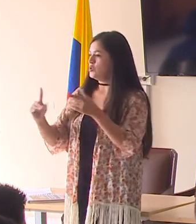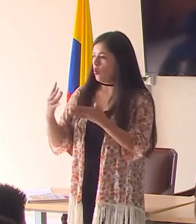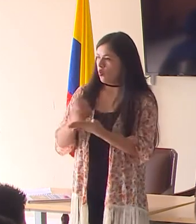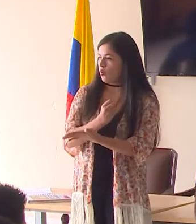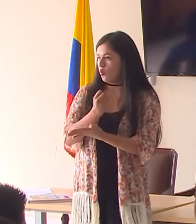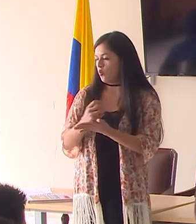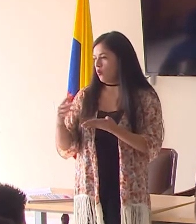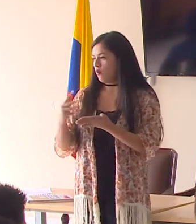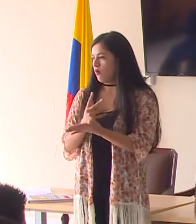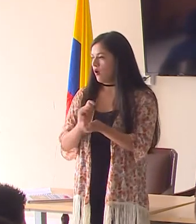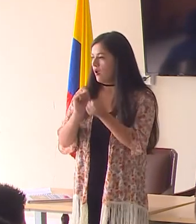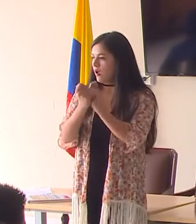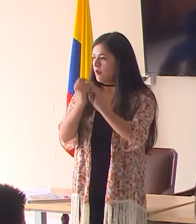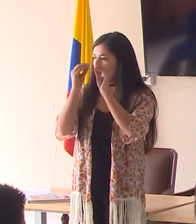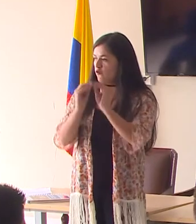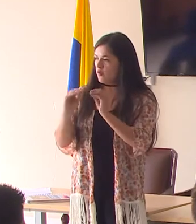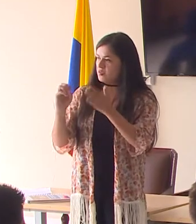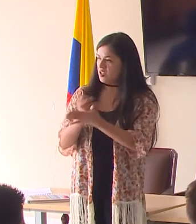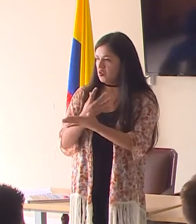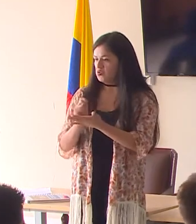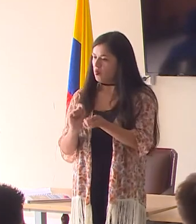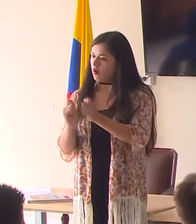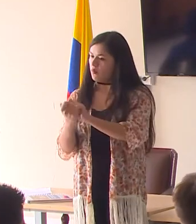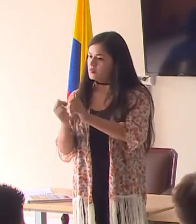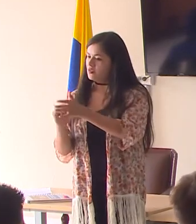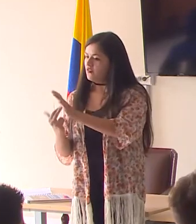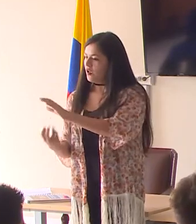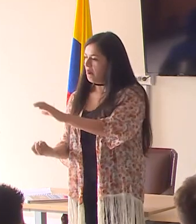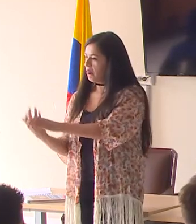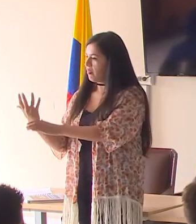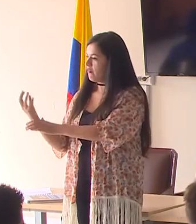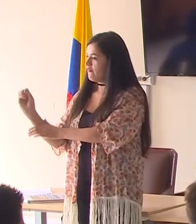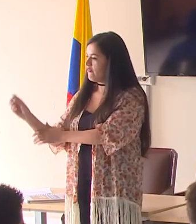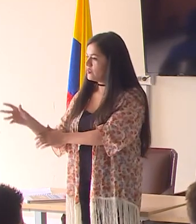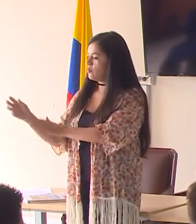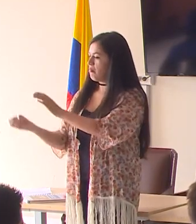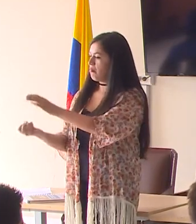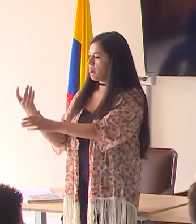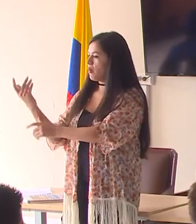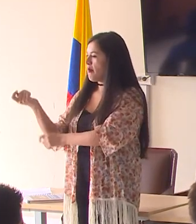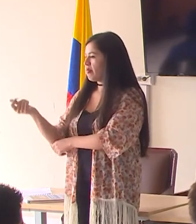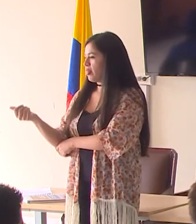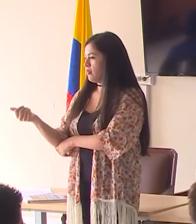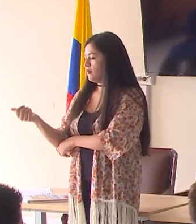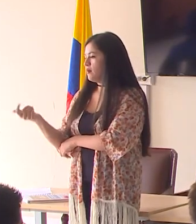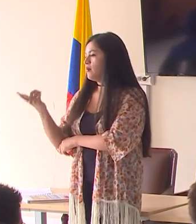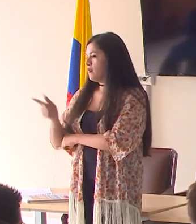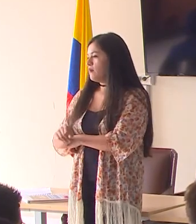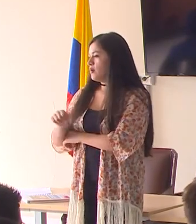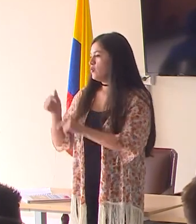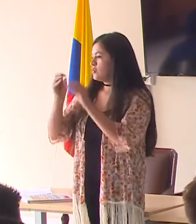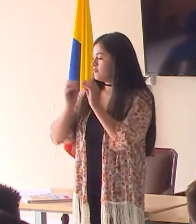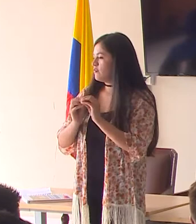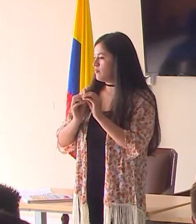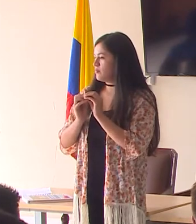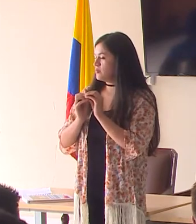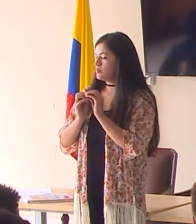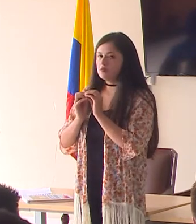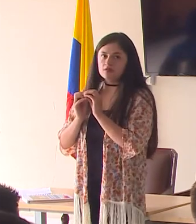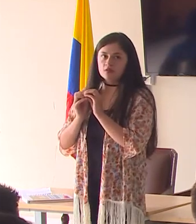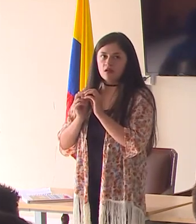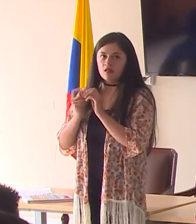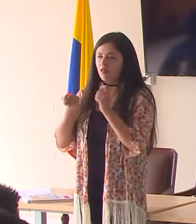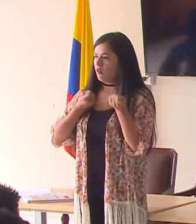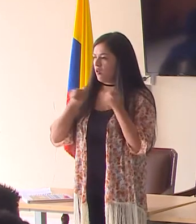plataformas de comunicación y de comercio electrónico de código abierto que actualmente están capturadas todo eso